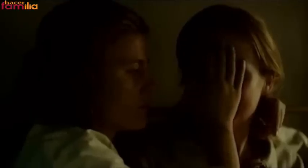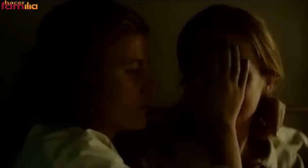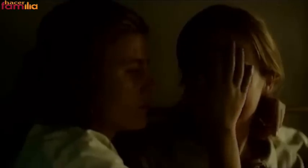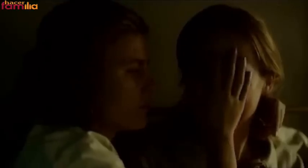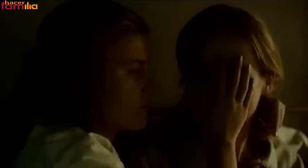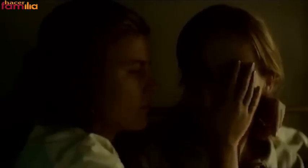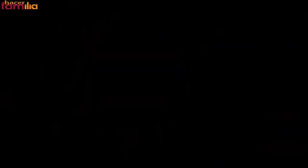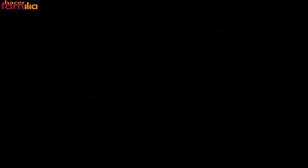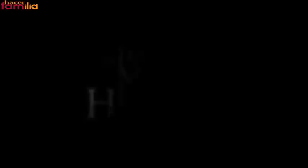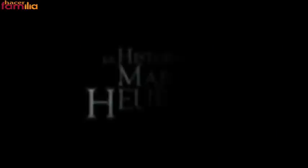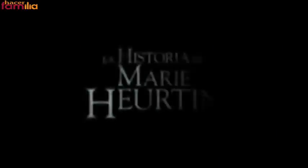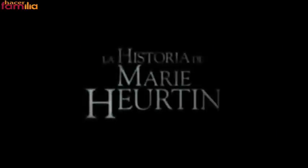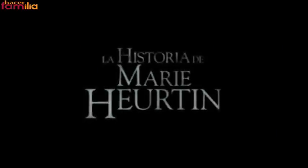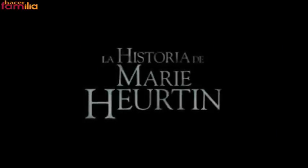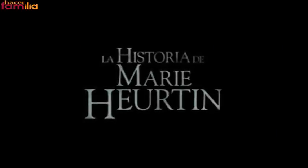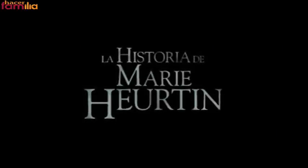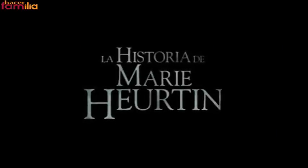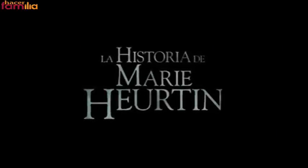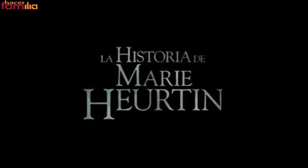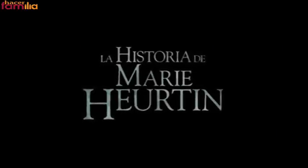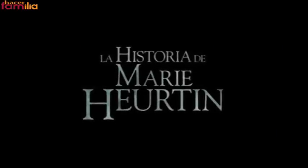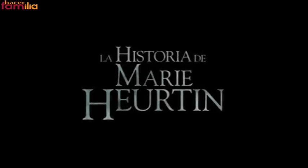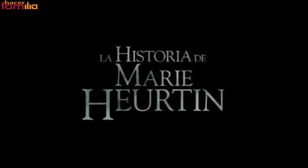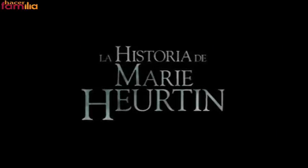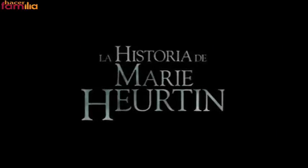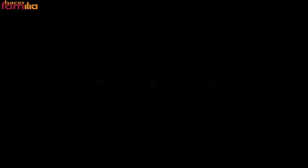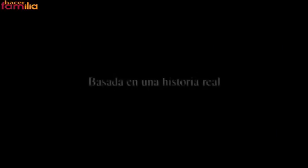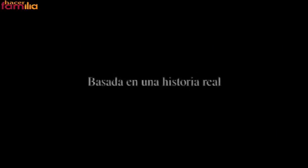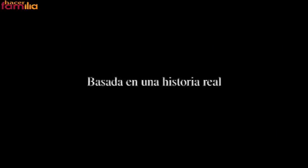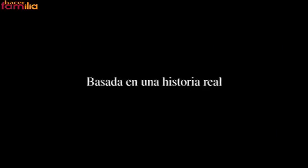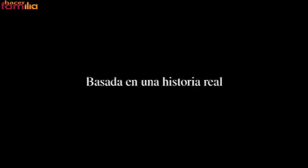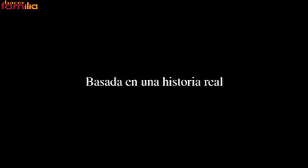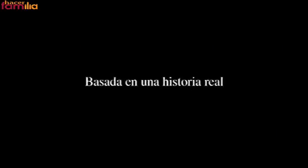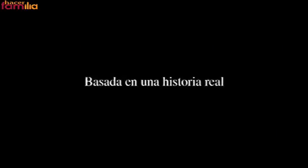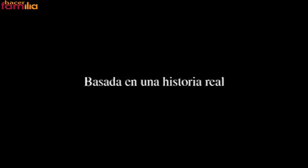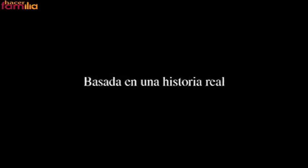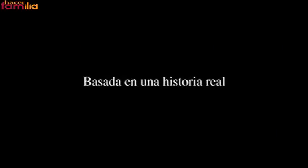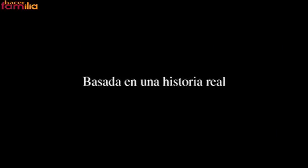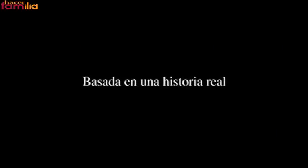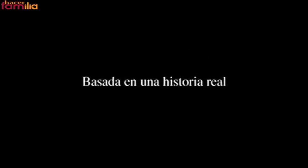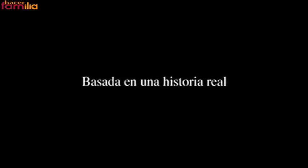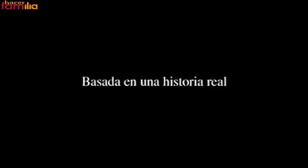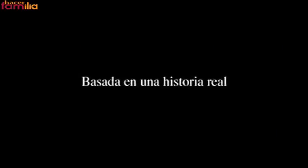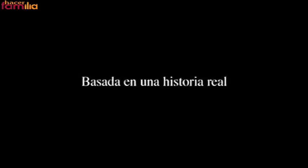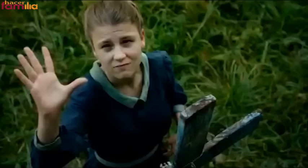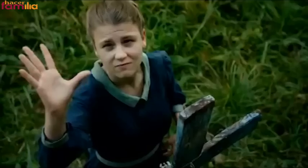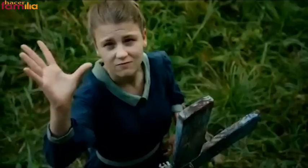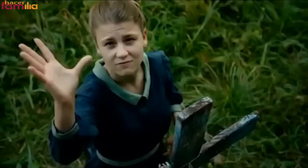recompensa inspiradora y sensible las magníficas interpretaciones de sus protagonistas hacen de esta una bonita historia para